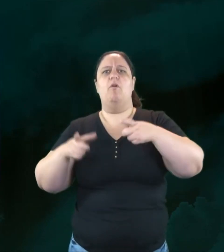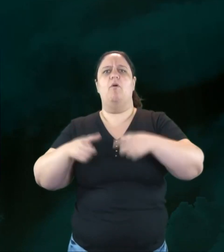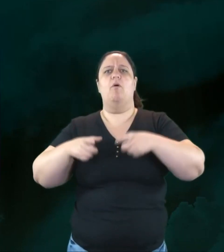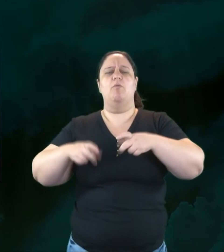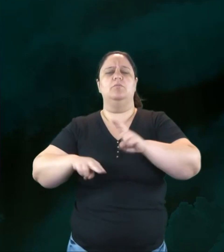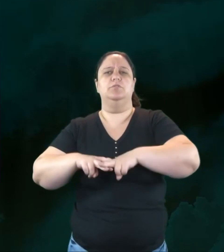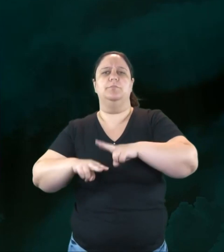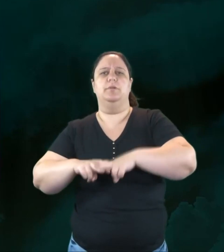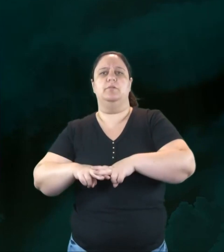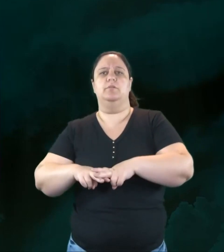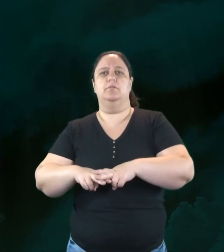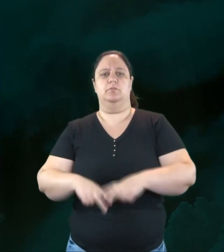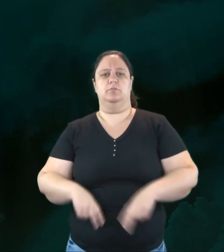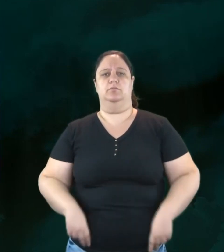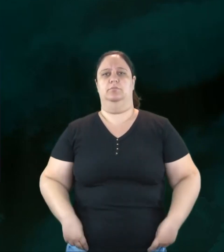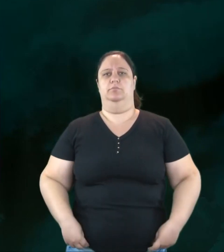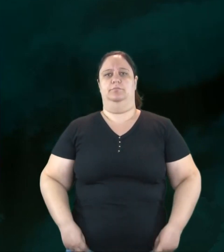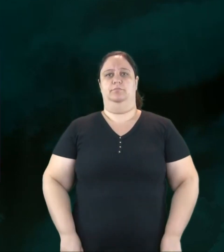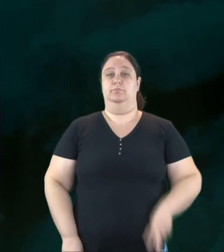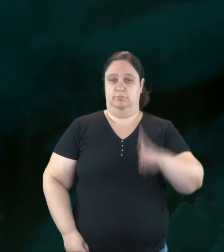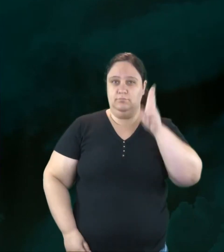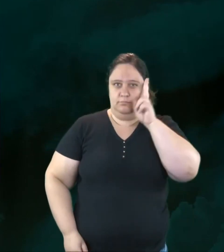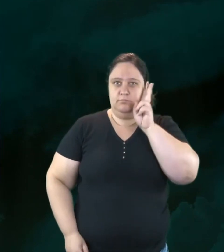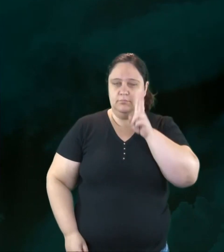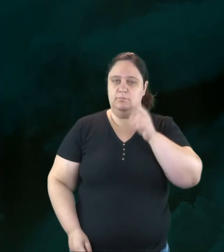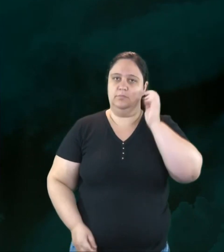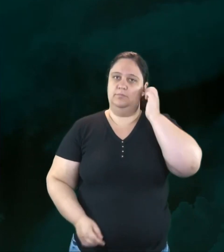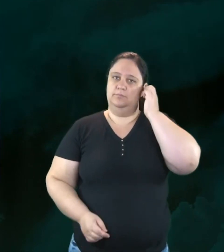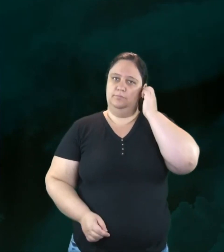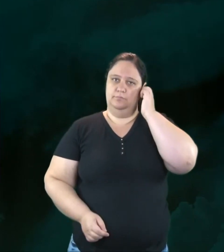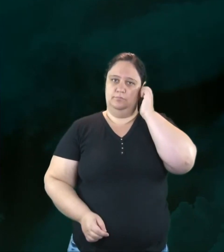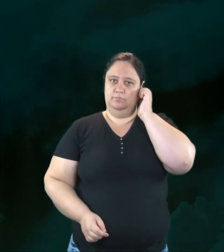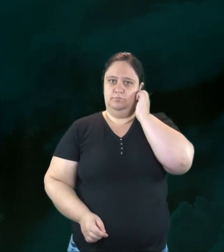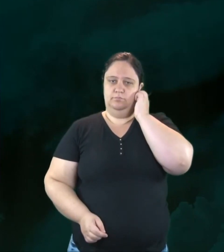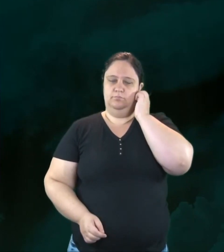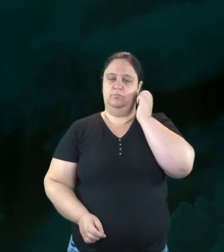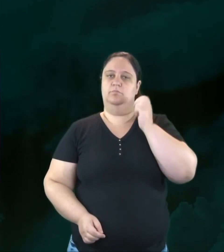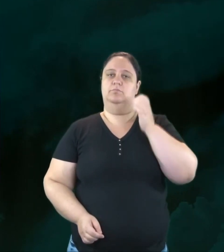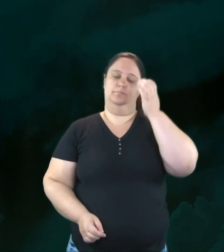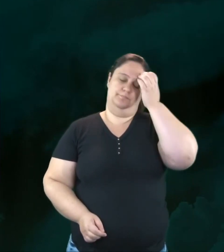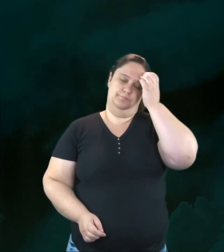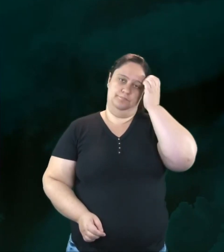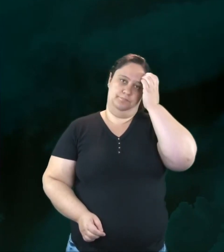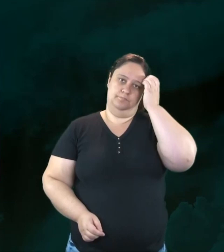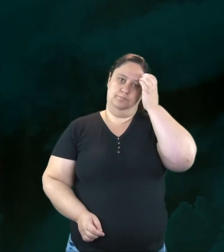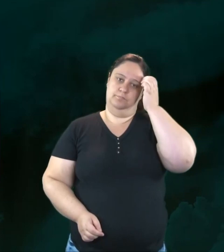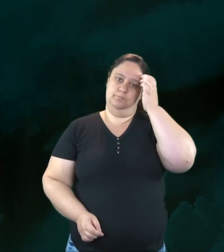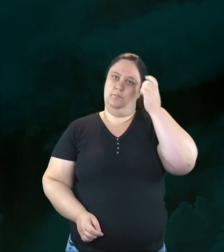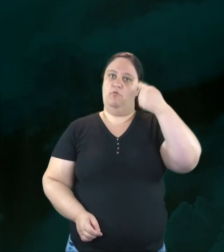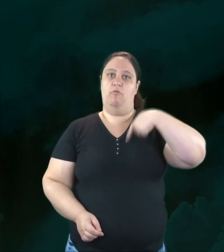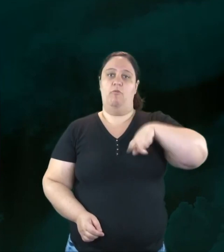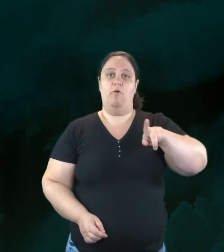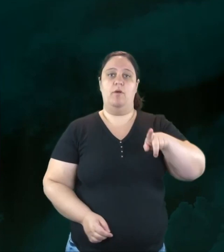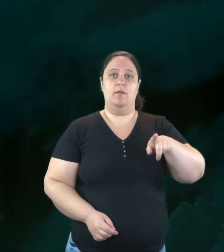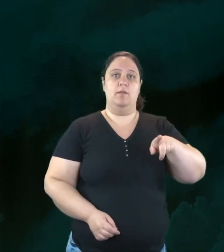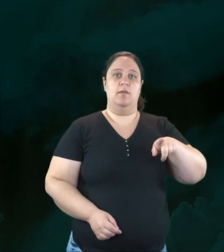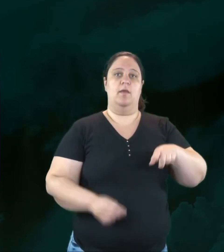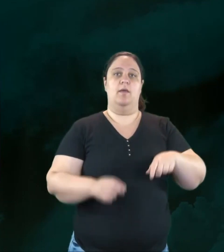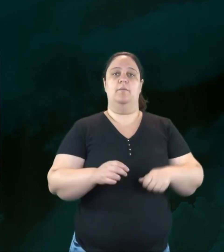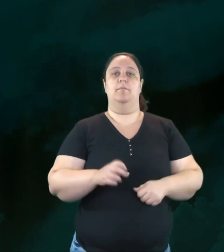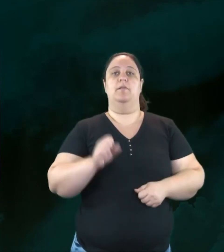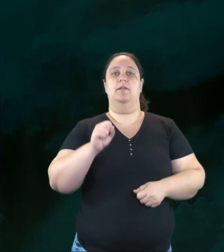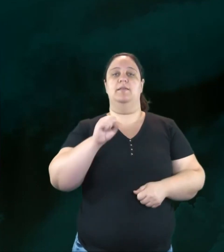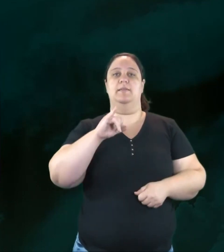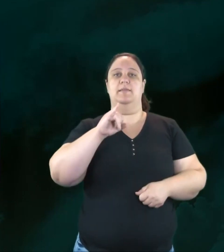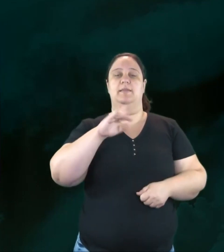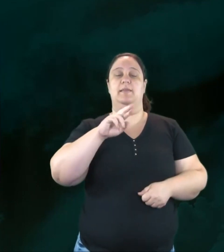cativeiro. Se lembra um pouco disso? Foi levado pelos assírios, espalhado